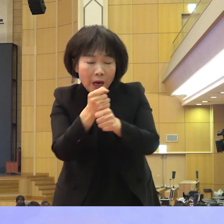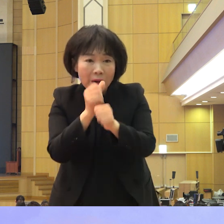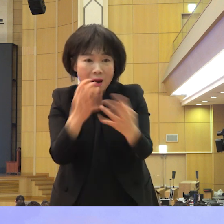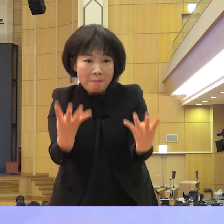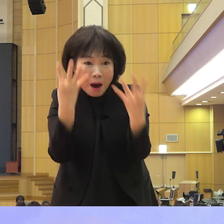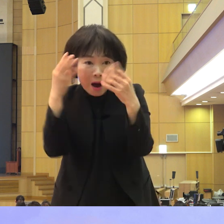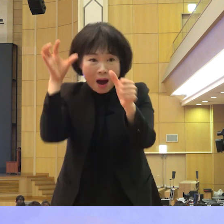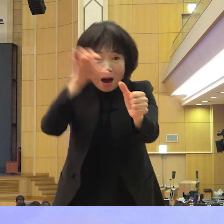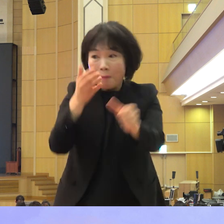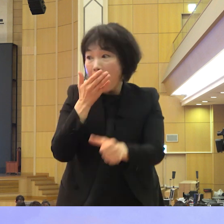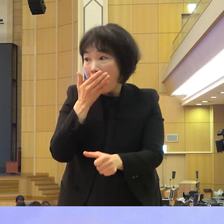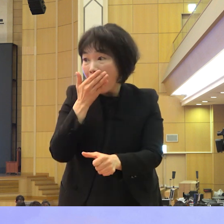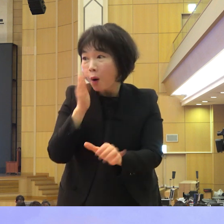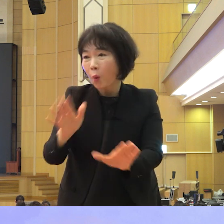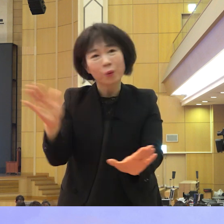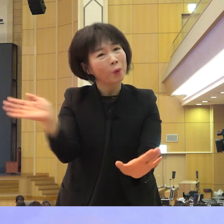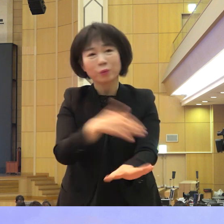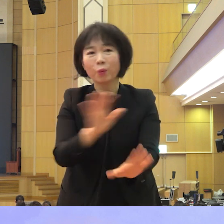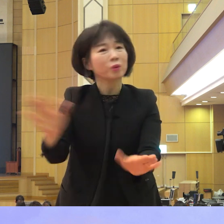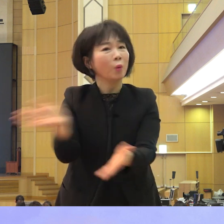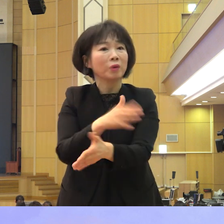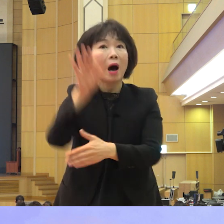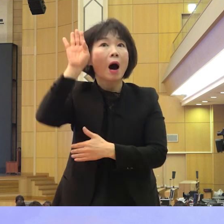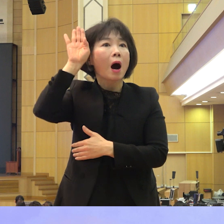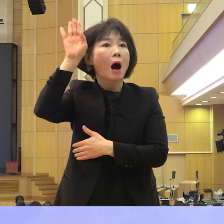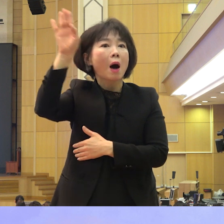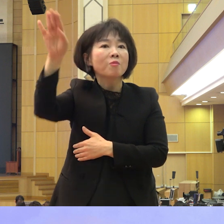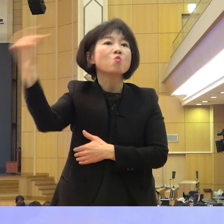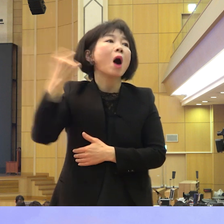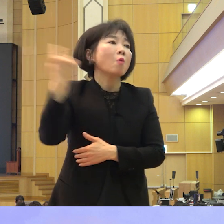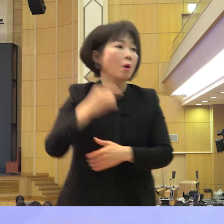그런 핍박, 환난이라고 하는 것이 없지만,